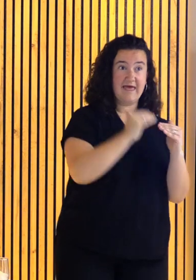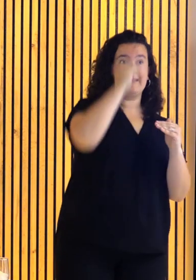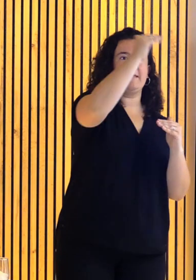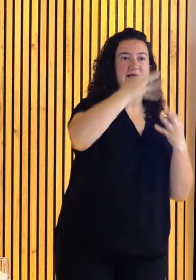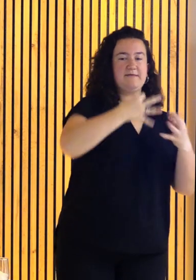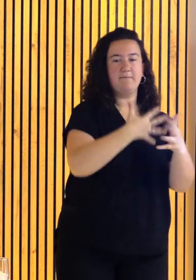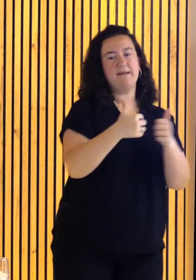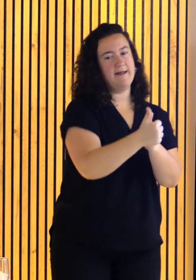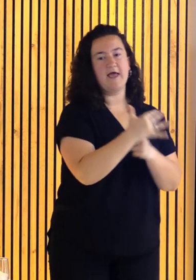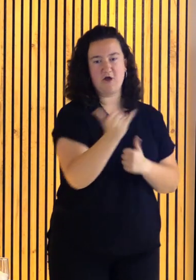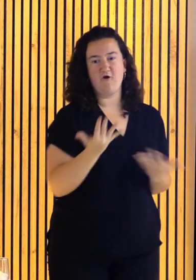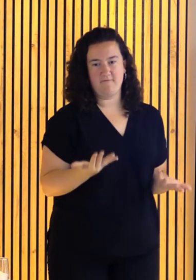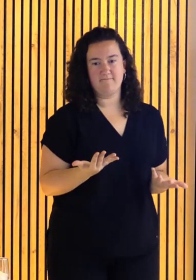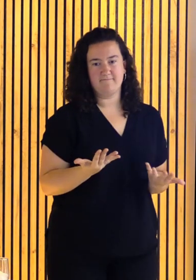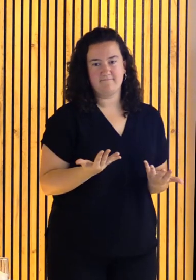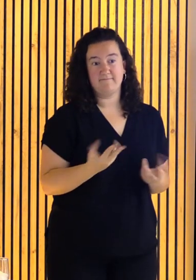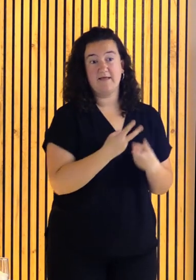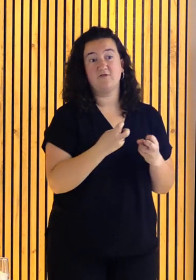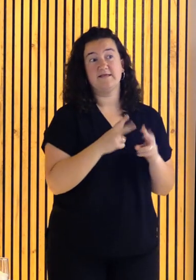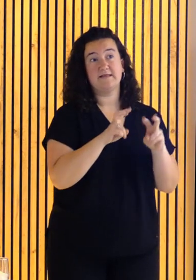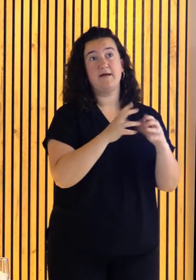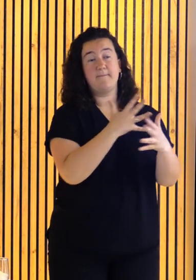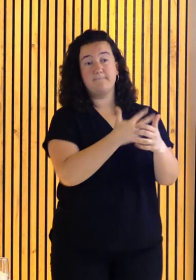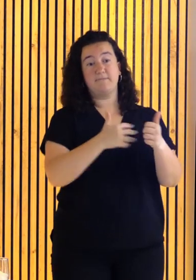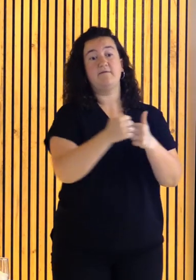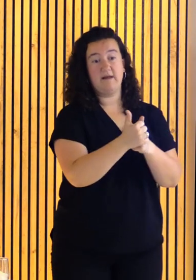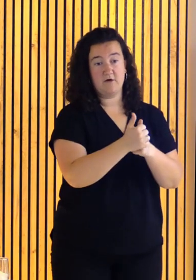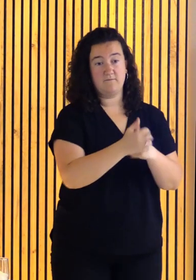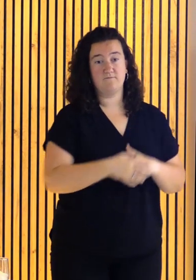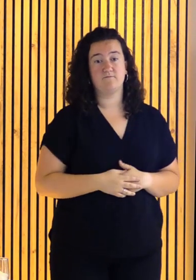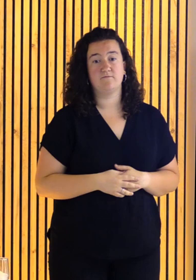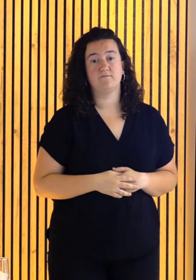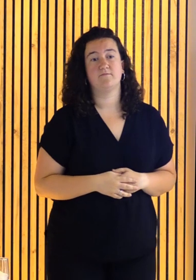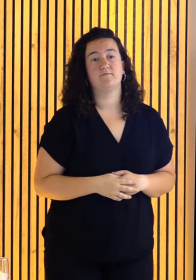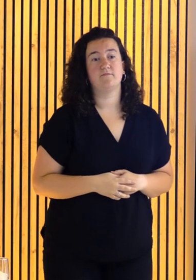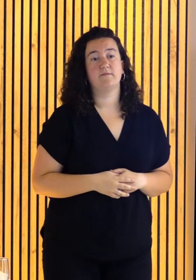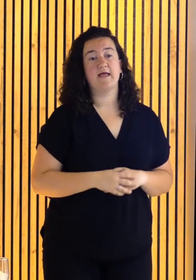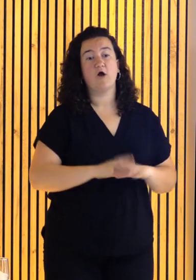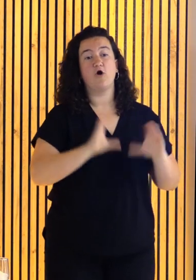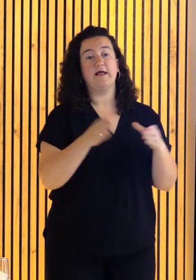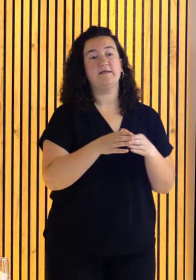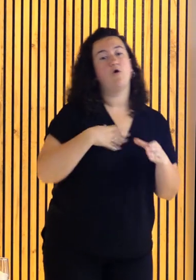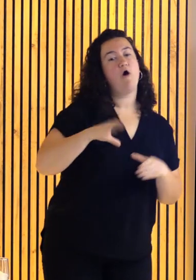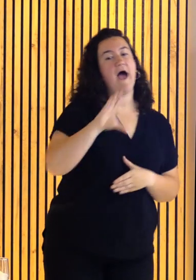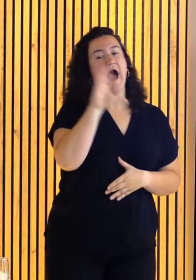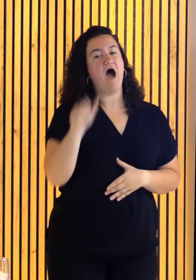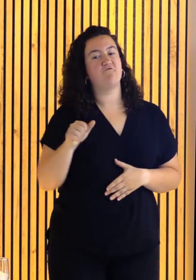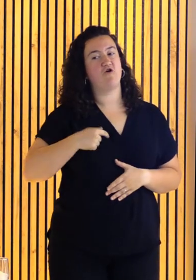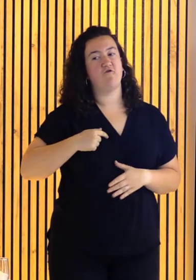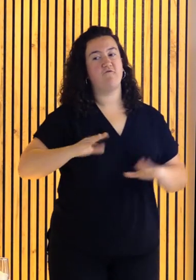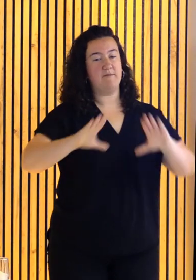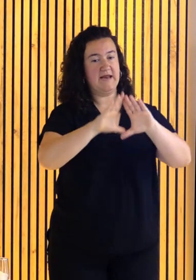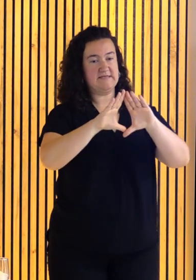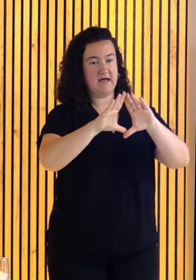Eta, bueno, privilegio hori dagokienez, ba, kolektibo afrofeministako kide den Mariana Olizaren hitz batzuk ekarne dituzke